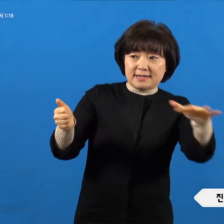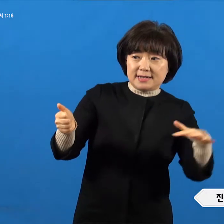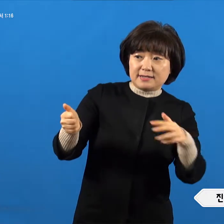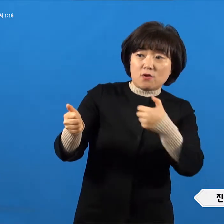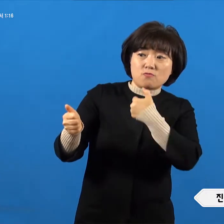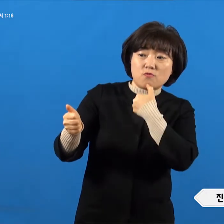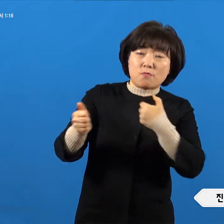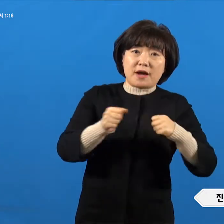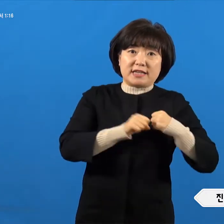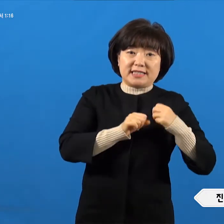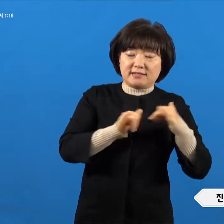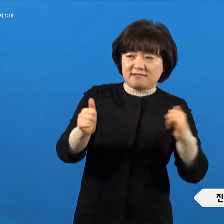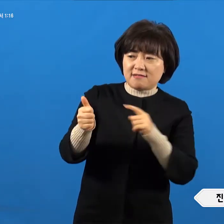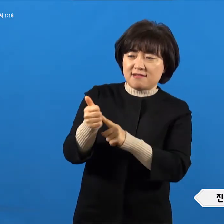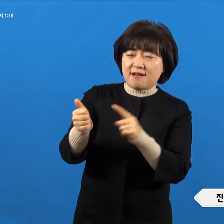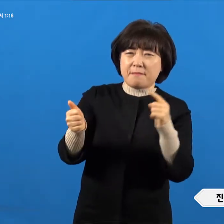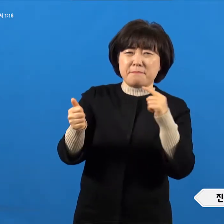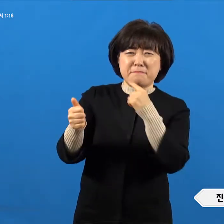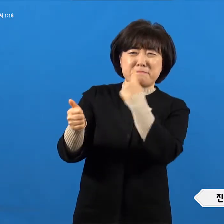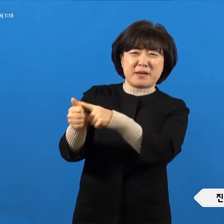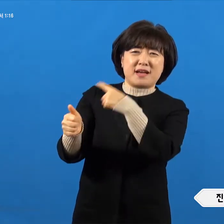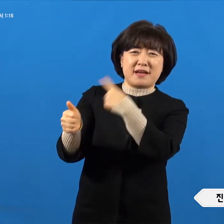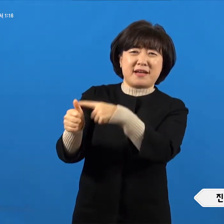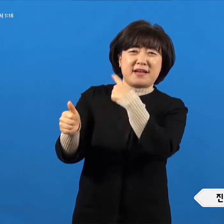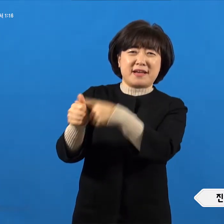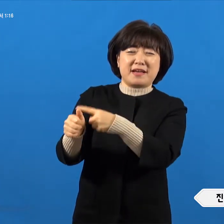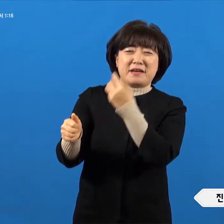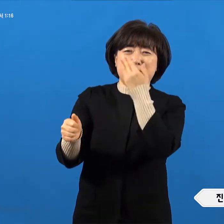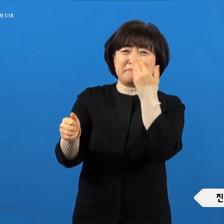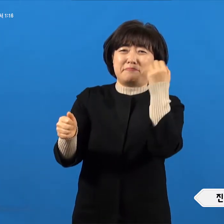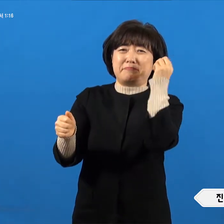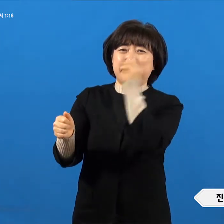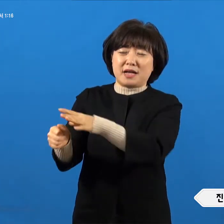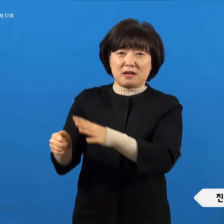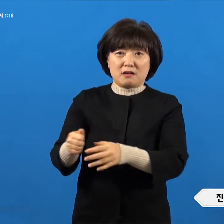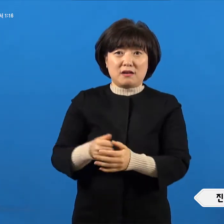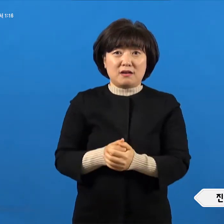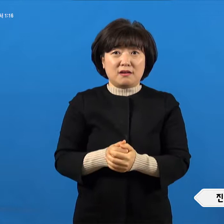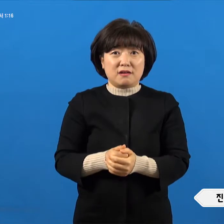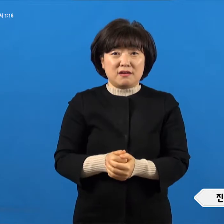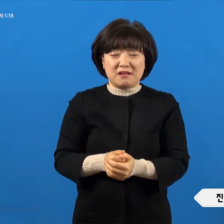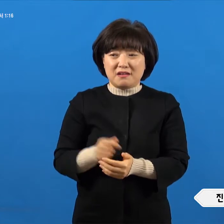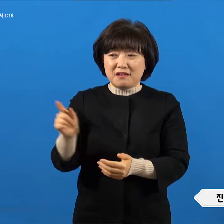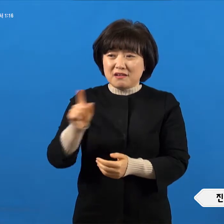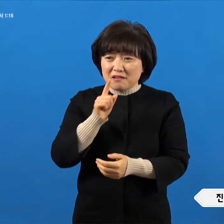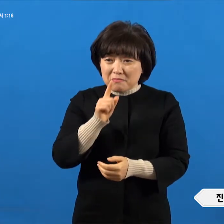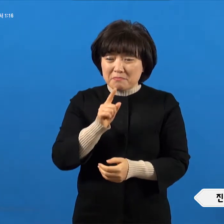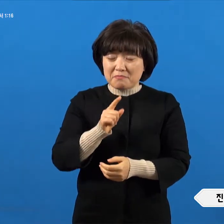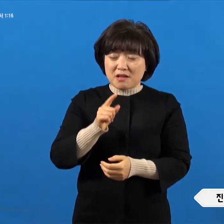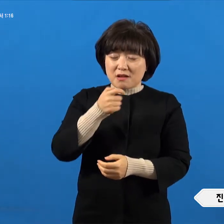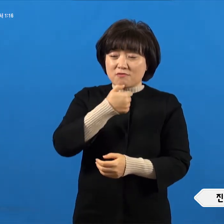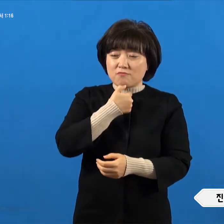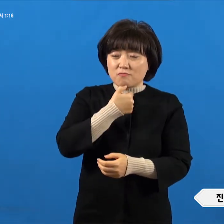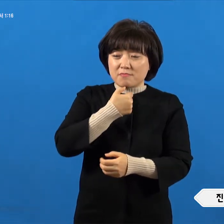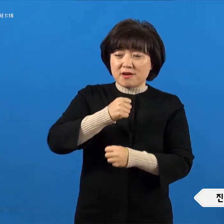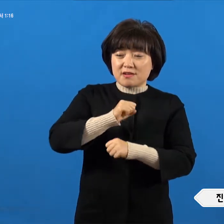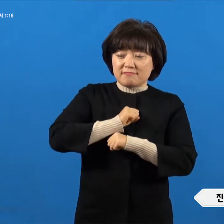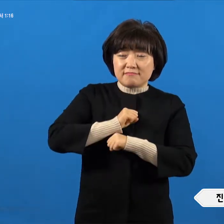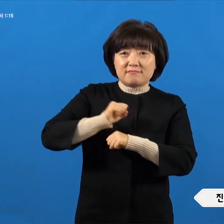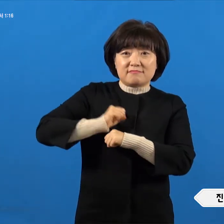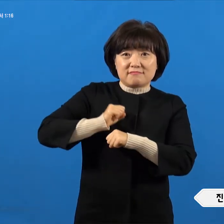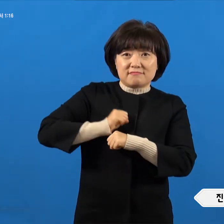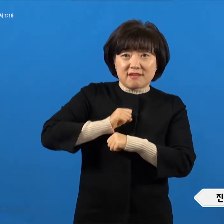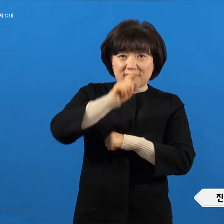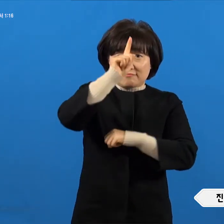로마인들은 비웃었다고 이야기합니다. 터무니없었다고 이야기합니다. 아니, 강함을 추구했던 로마 정권이